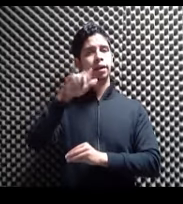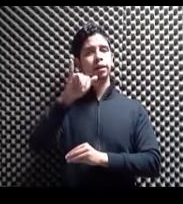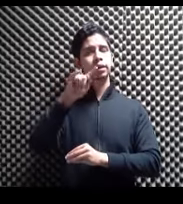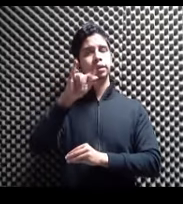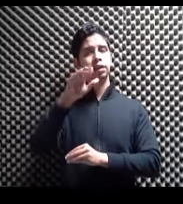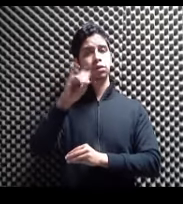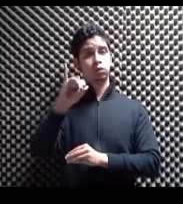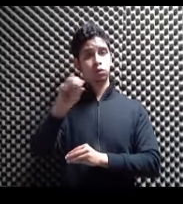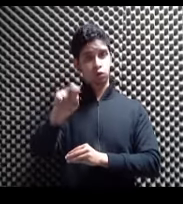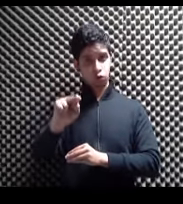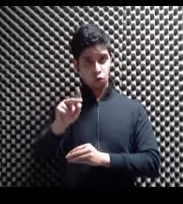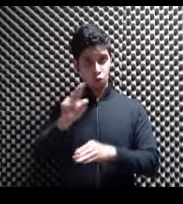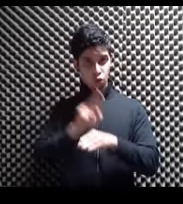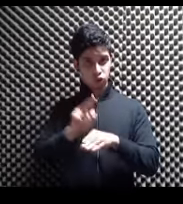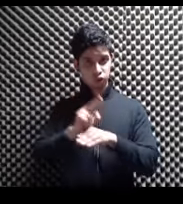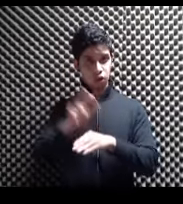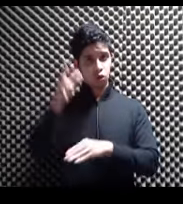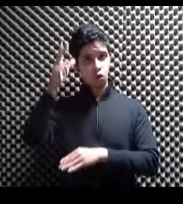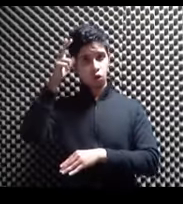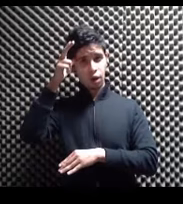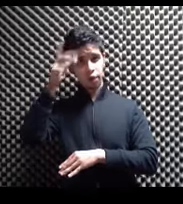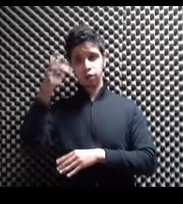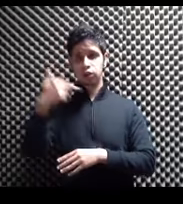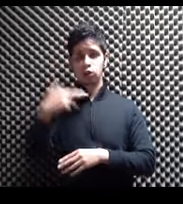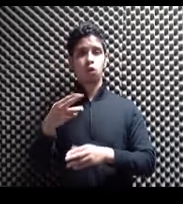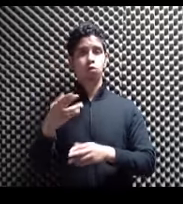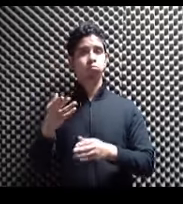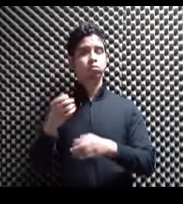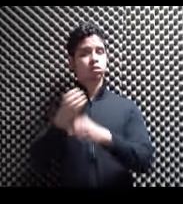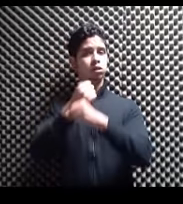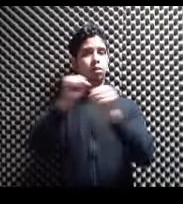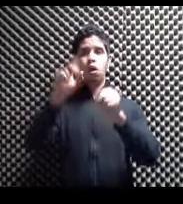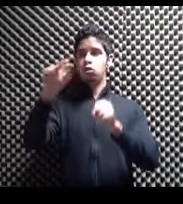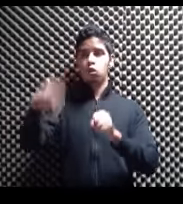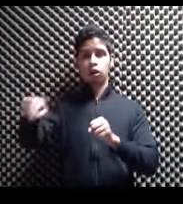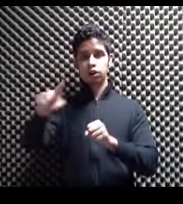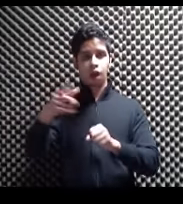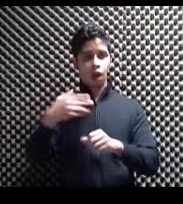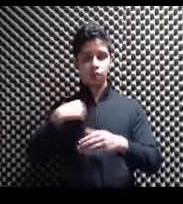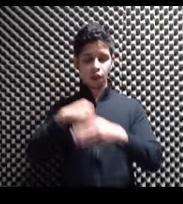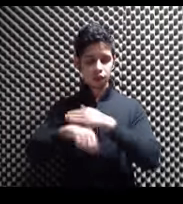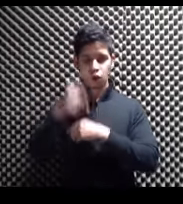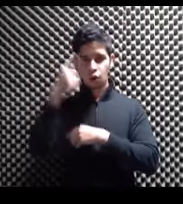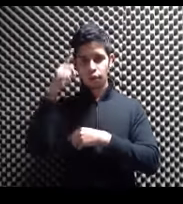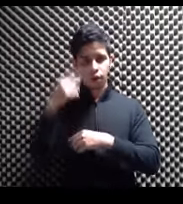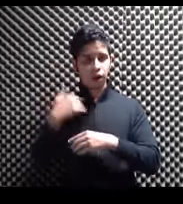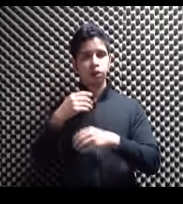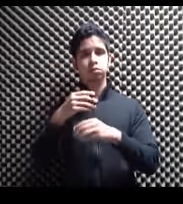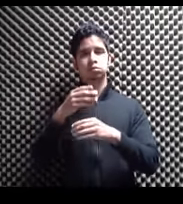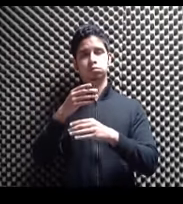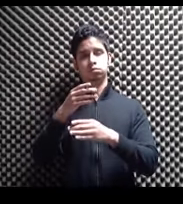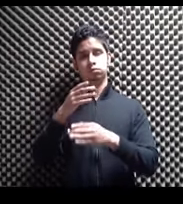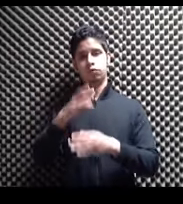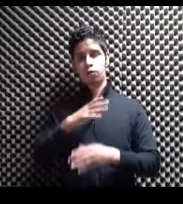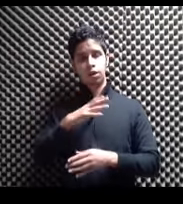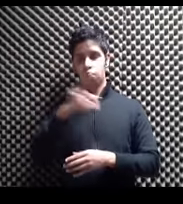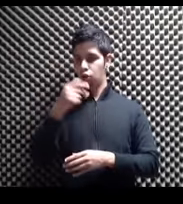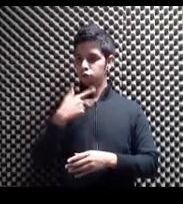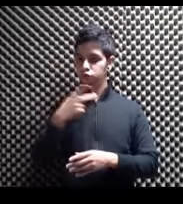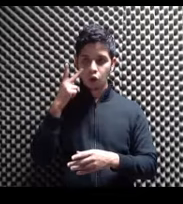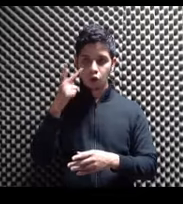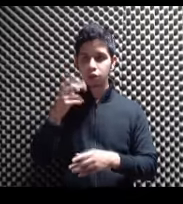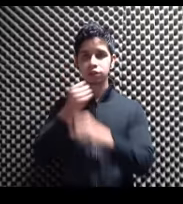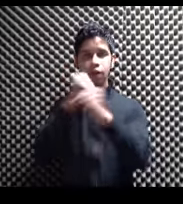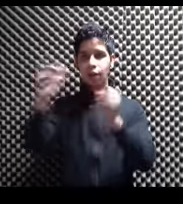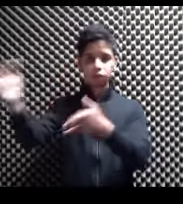son caballos que se adquirieron para esto, son caballos que han sido rescatados y rehabilitados. Okay. Que eso es lo diferente. Y aparte de todo, a bajo costo.